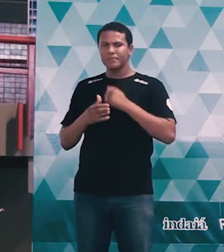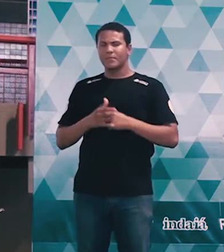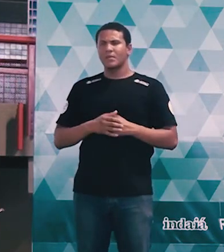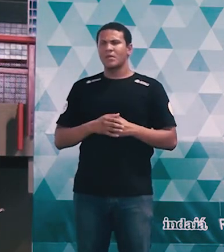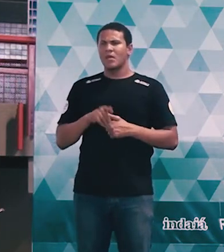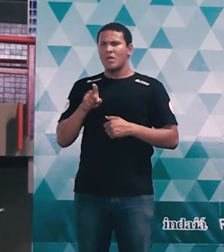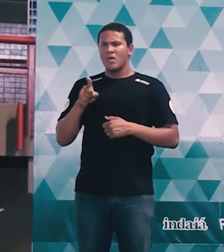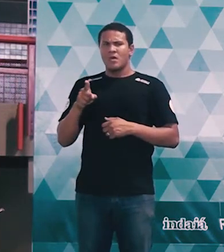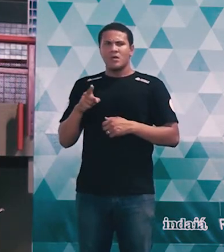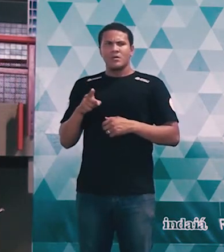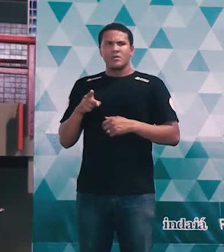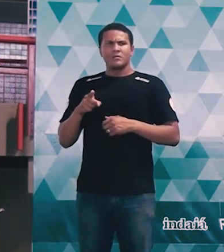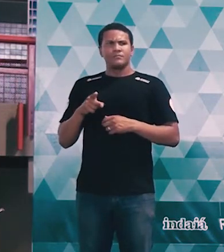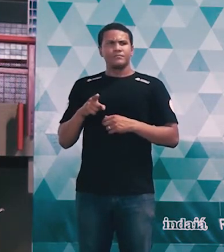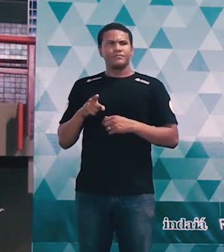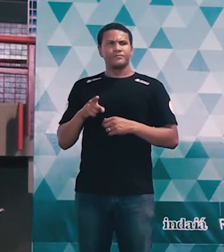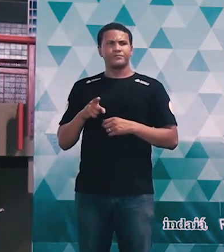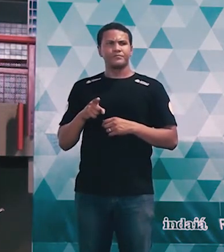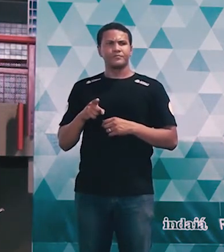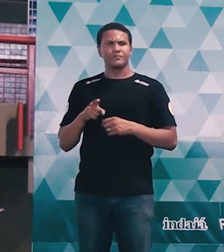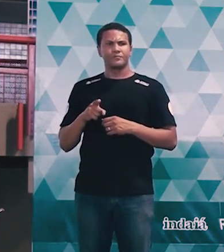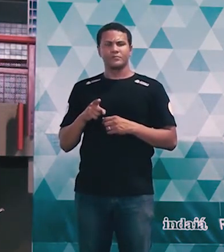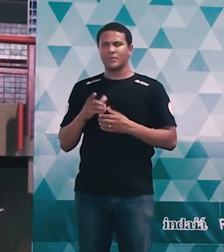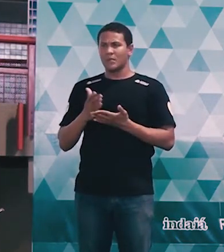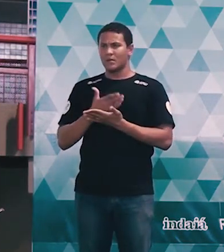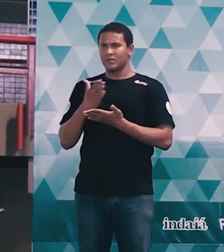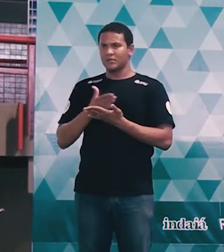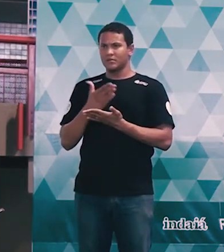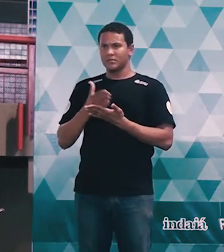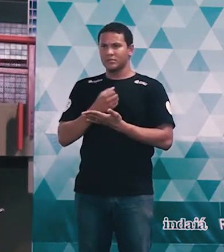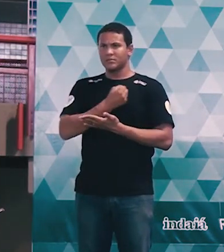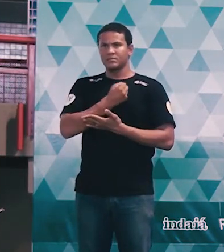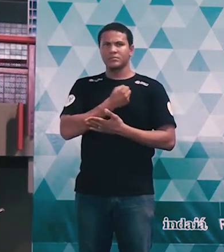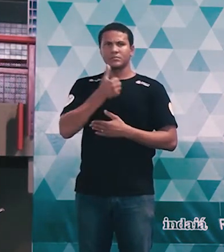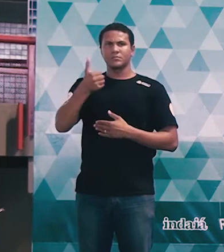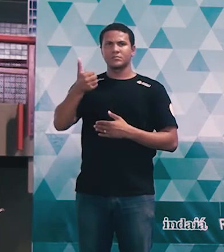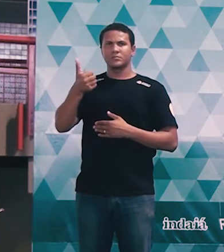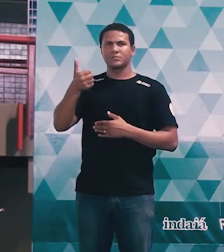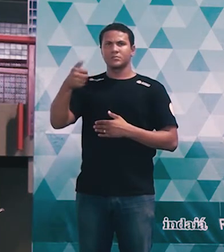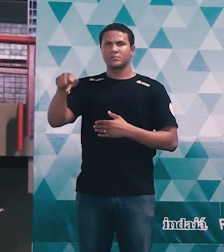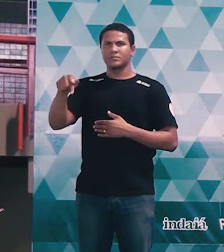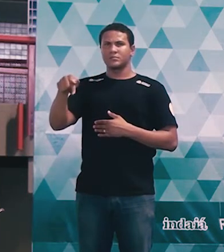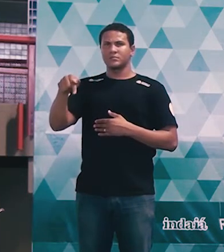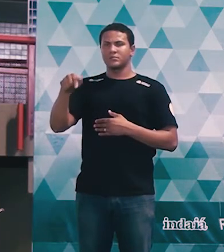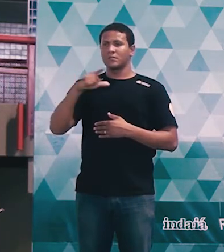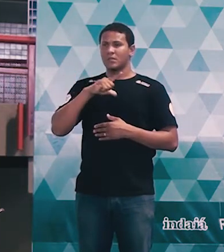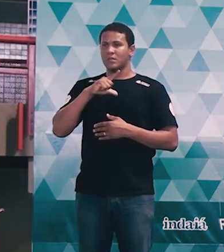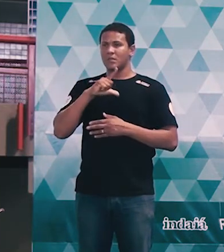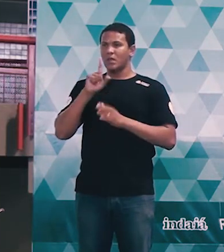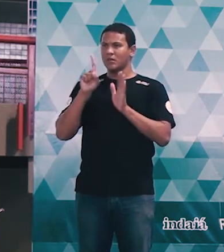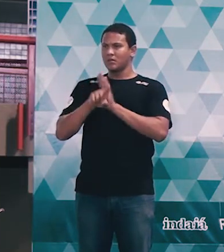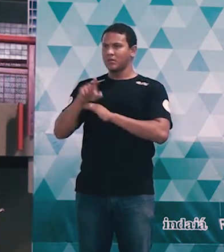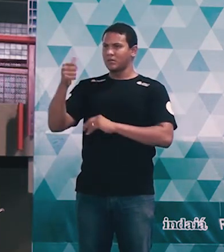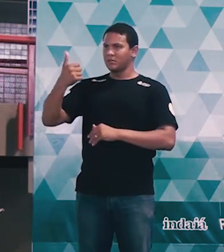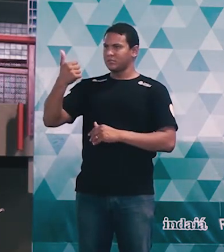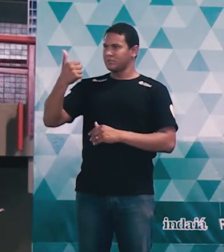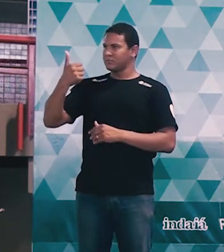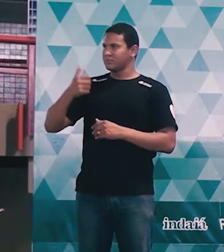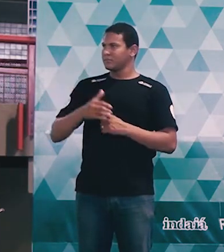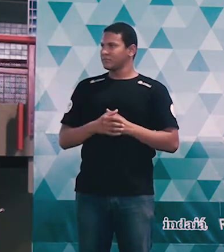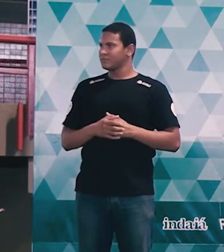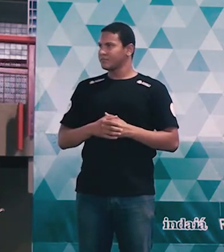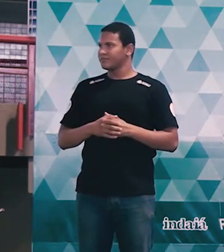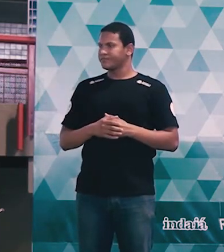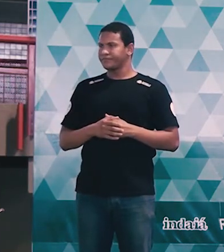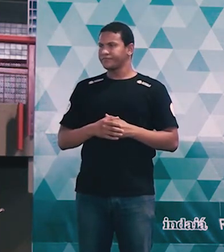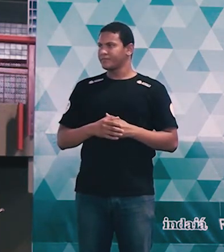aí a parte lá na página 17, na primeira questão. Peguem aí, página 17,